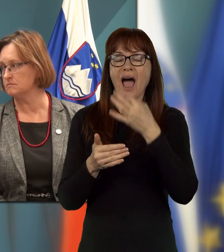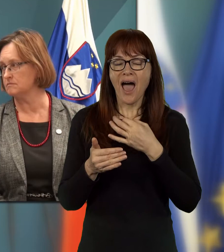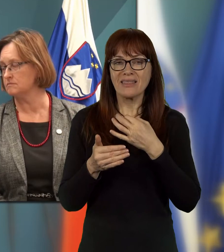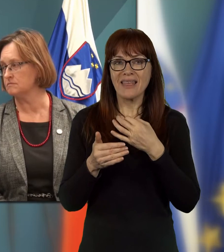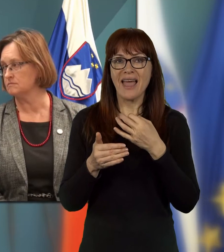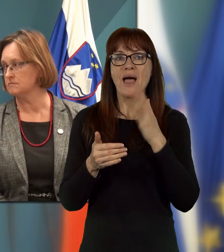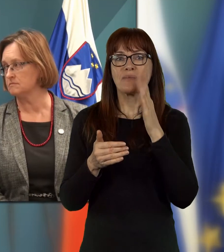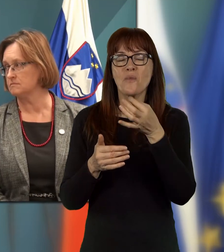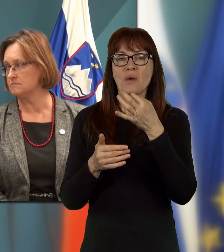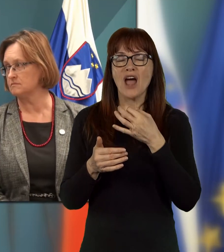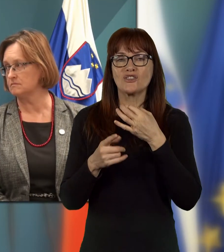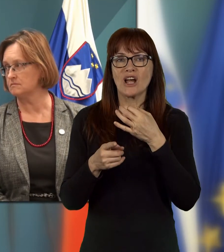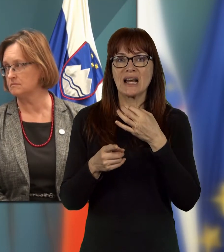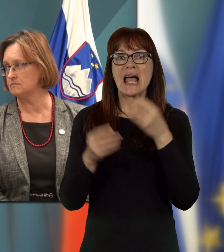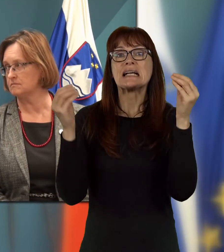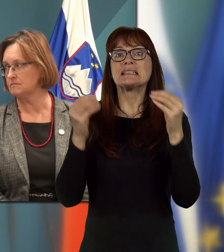nazadnje vprašali,